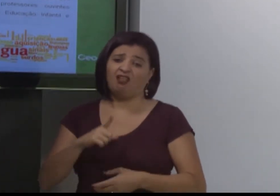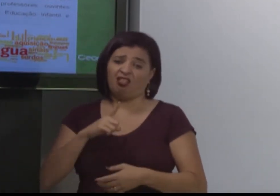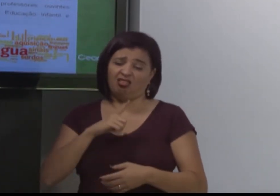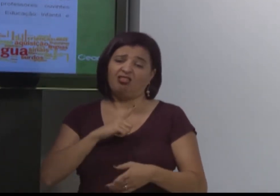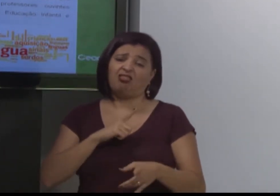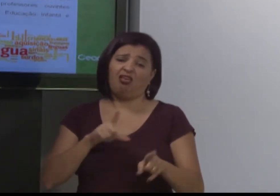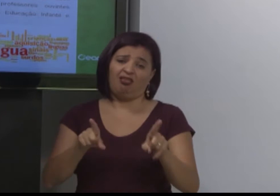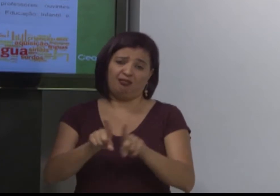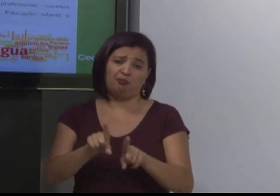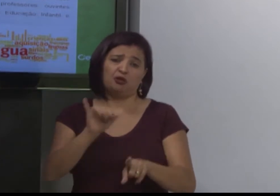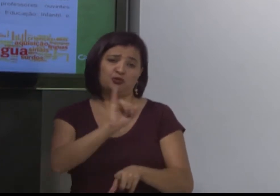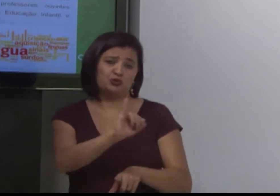Libras,